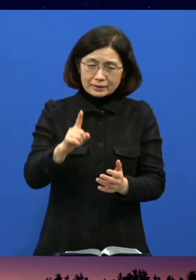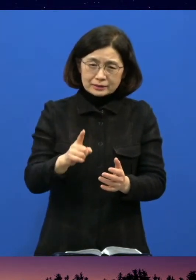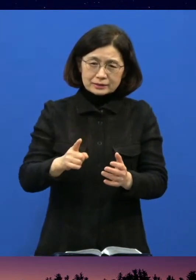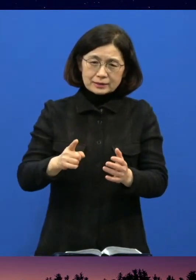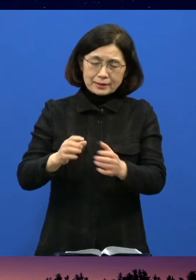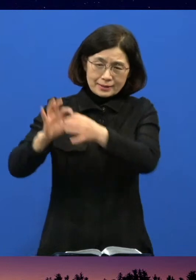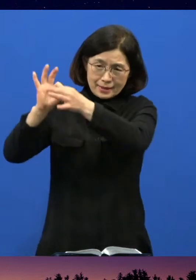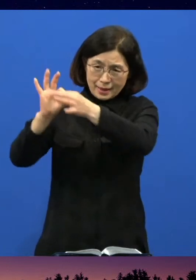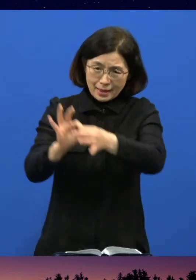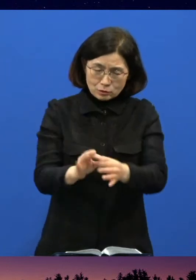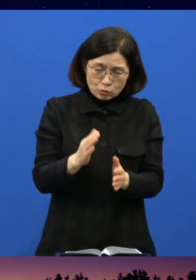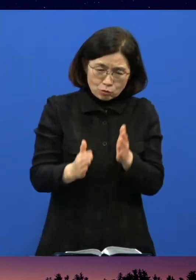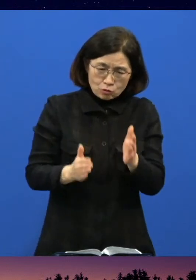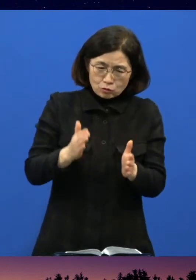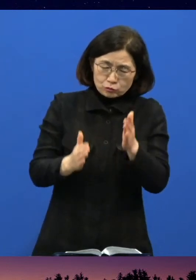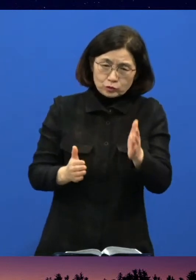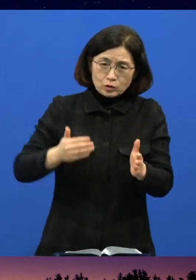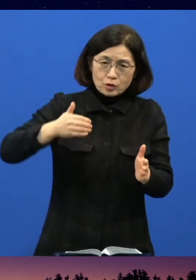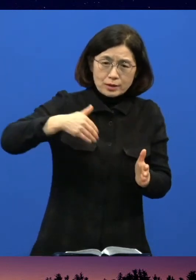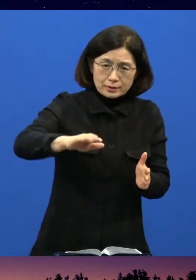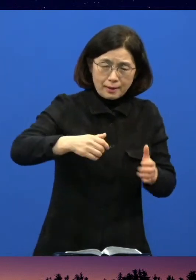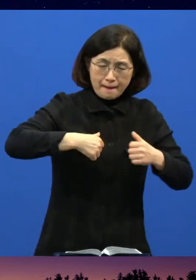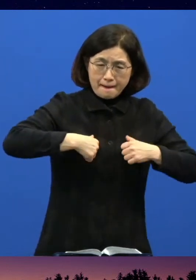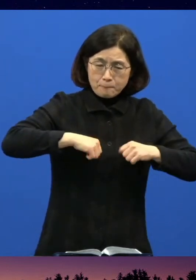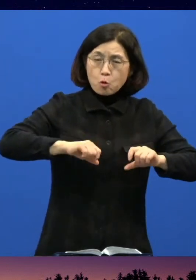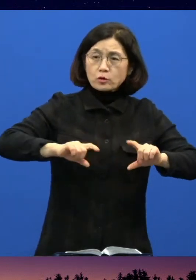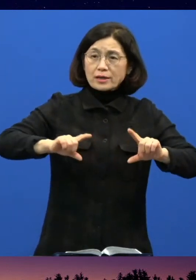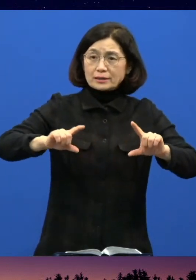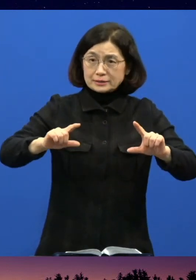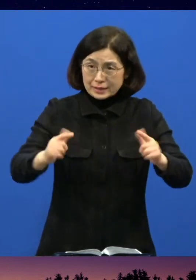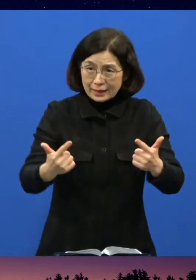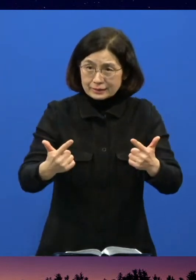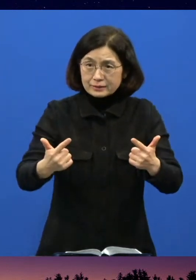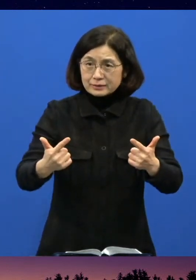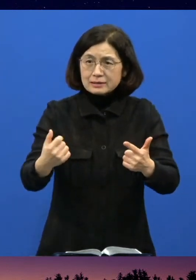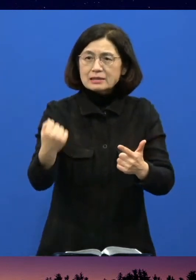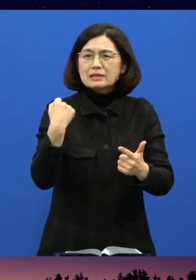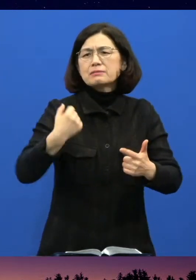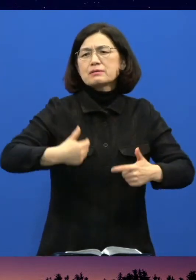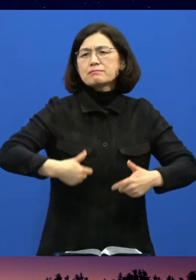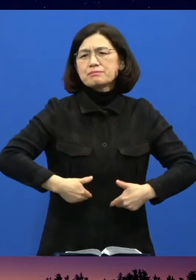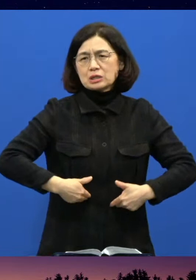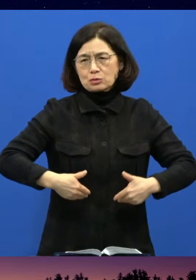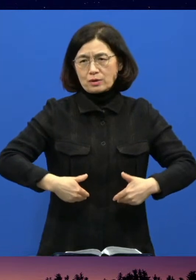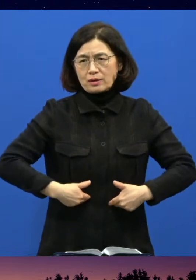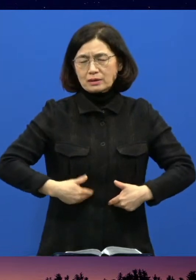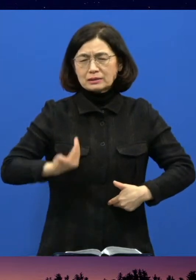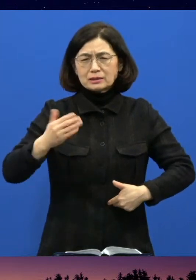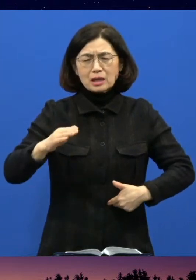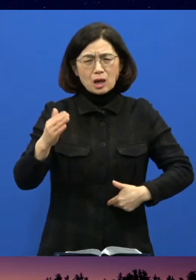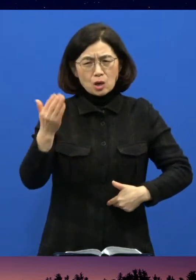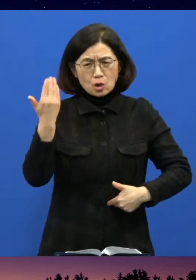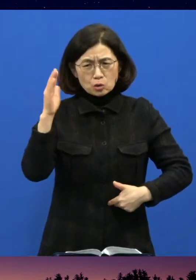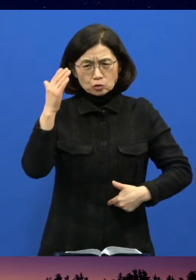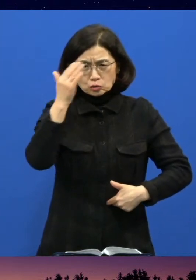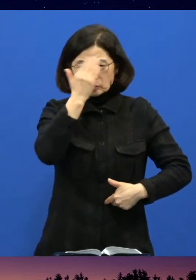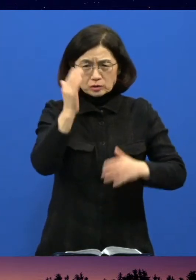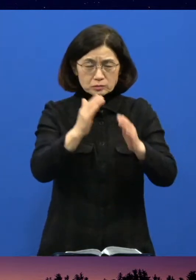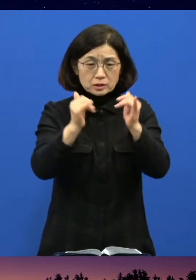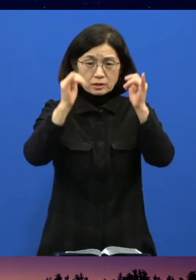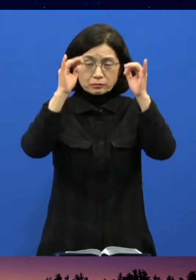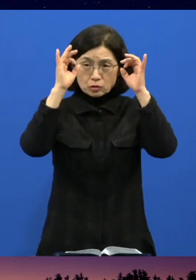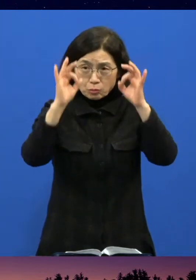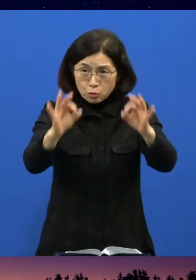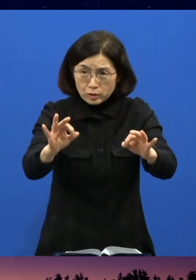포기하지 않는 거, 낙심하지 않는 거. 그래도 오늘 문화의 특징이 뭐냐? 너무 낙심을 빨리 하는 거. 낙심,